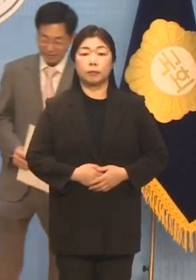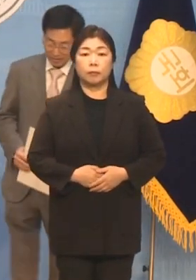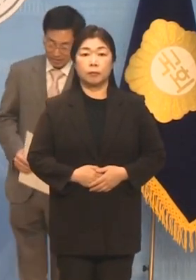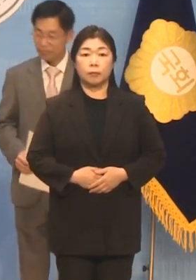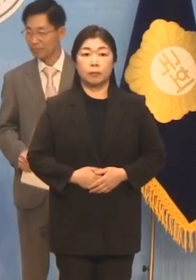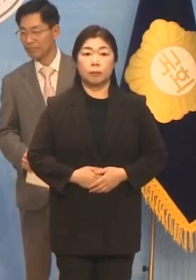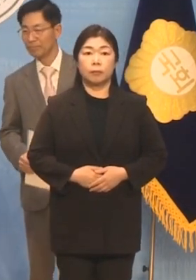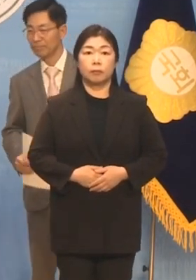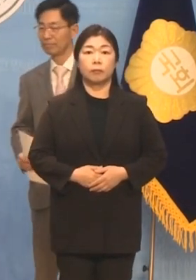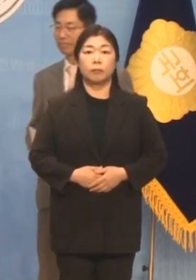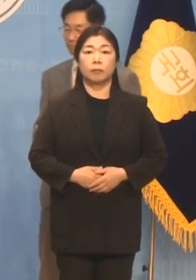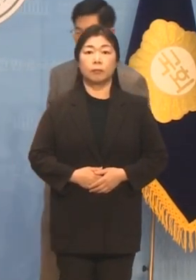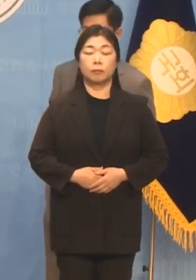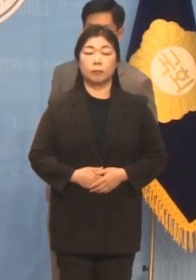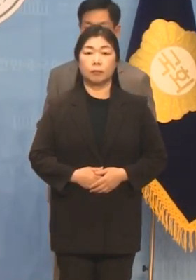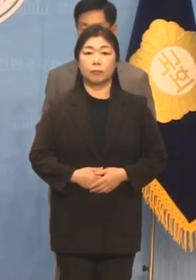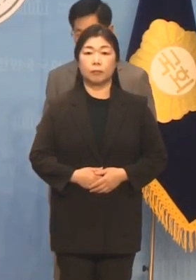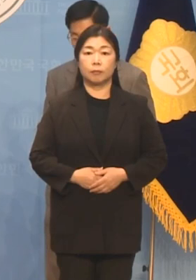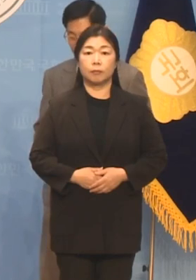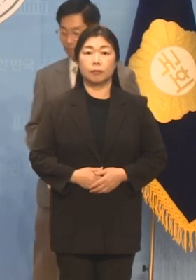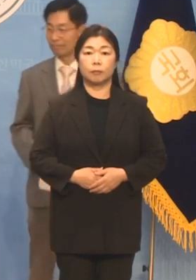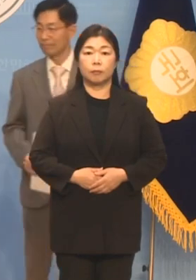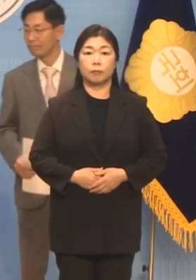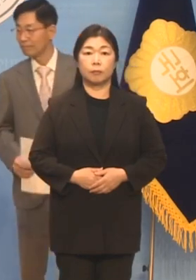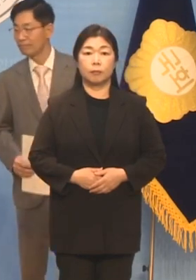소개하고 그다음.